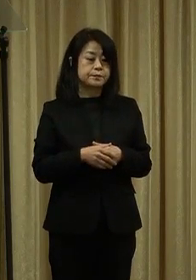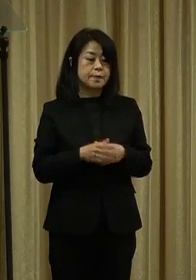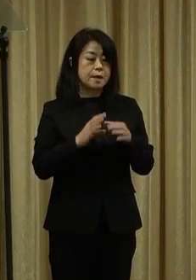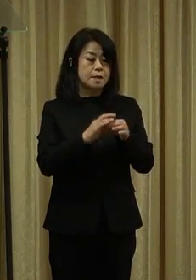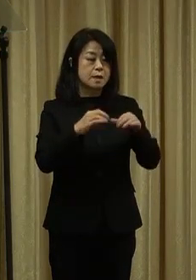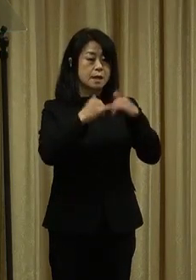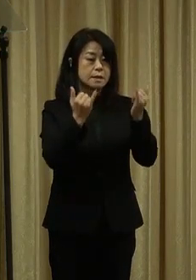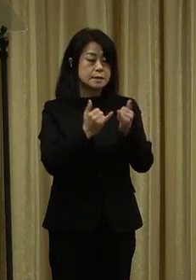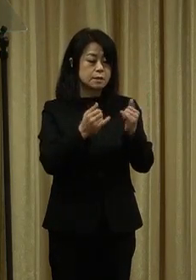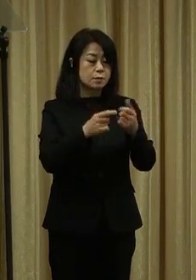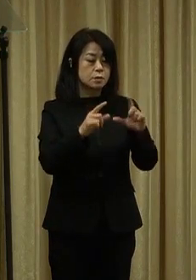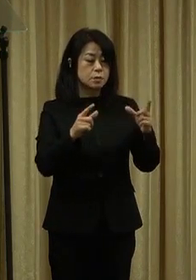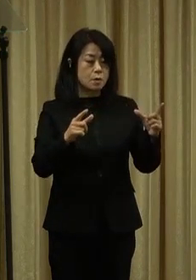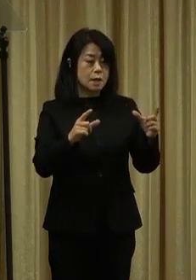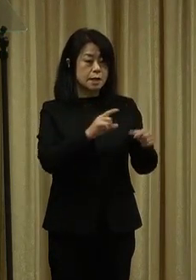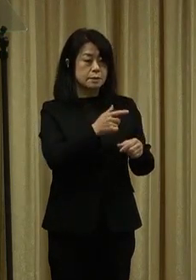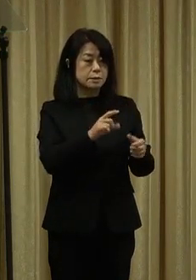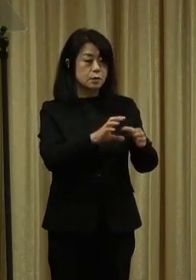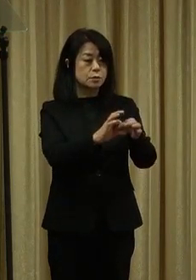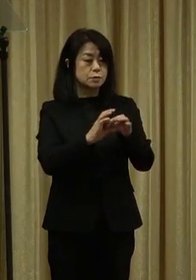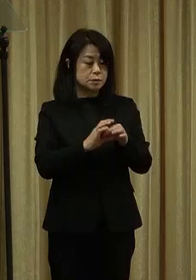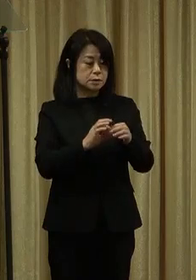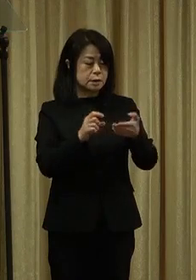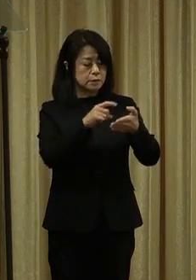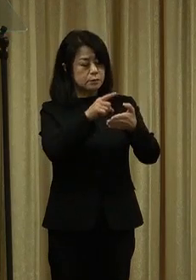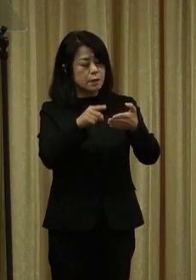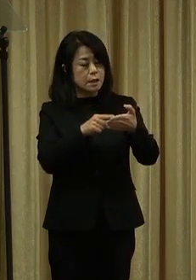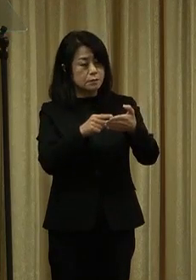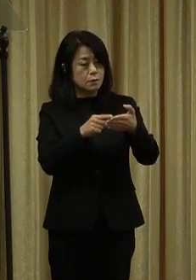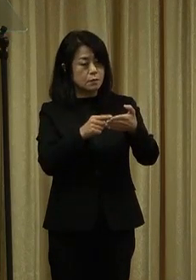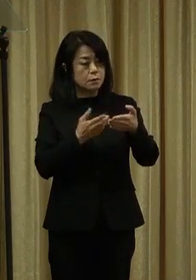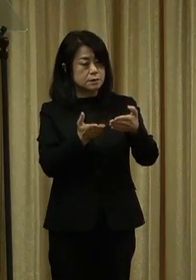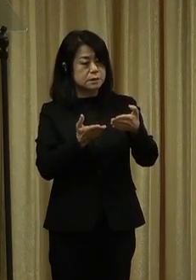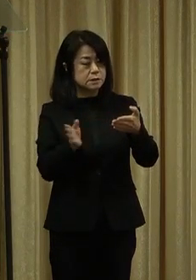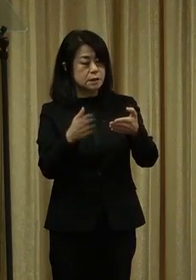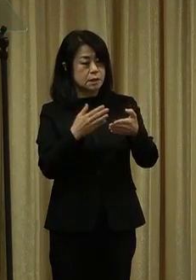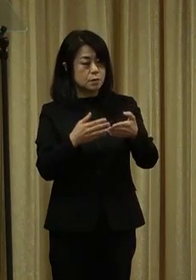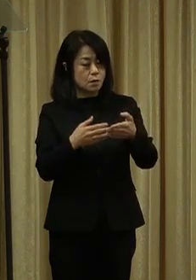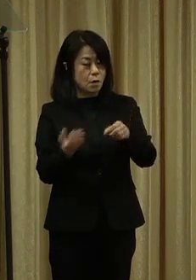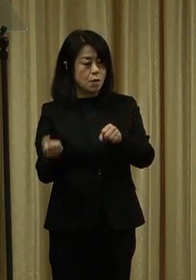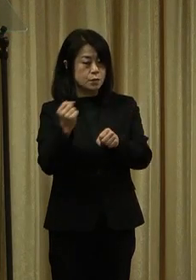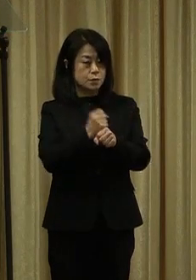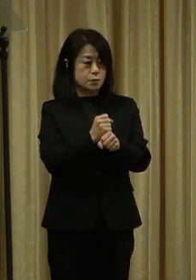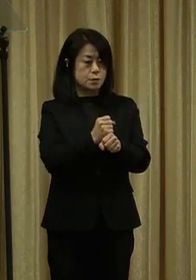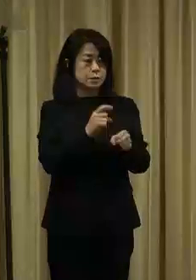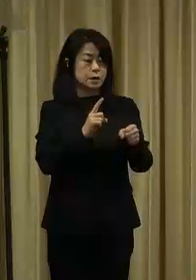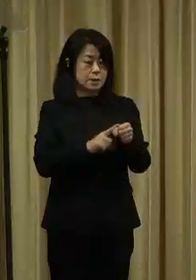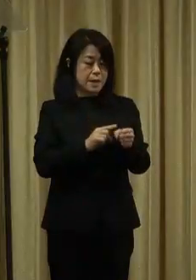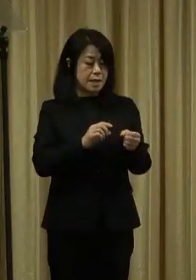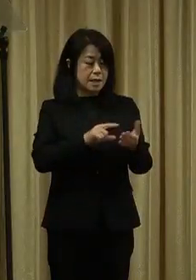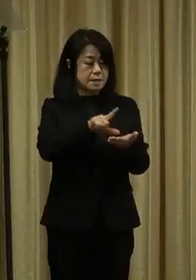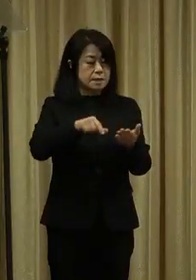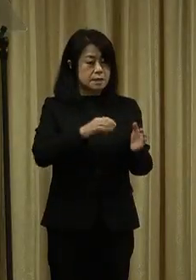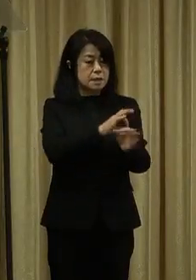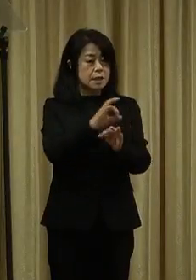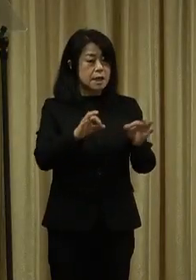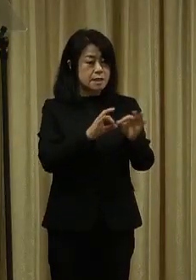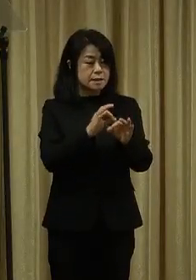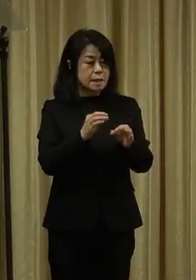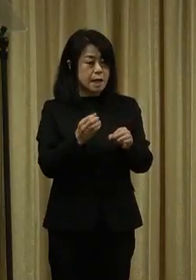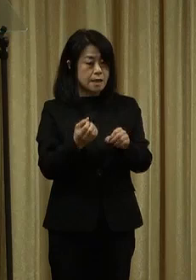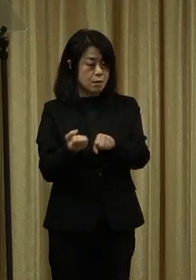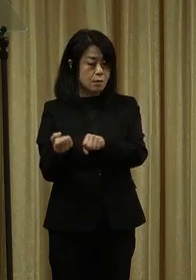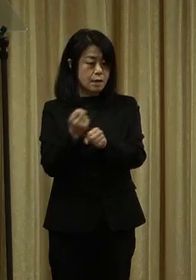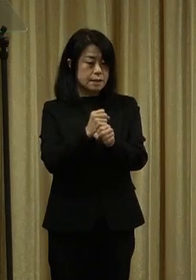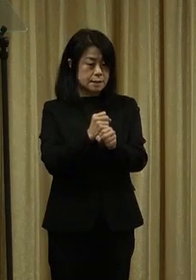関係人口の増加などを通じた能登半島地震からの復旧・復興により、地域経済を再び活性化